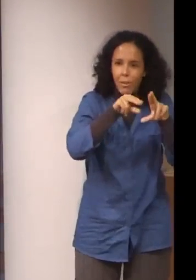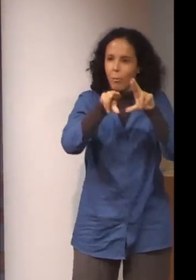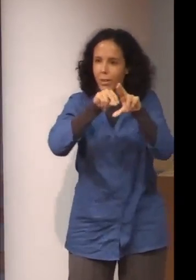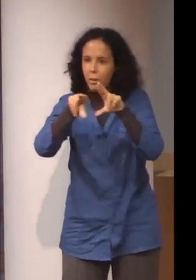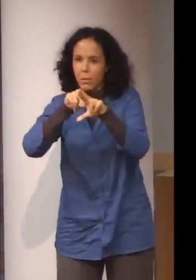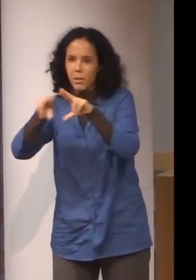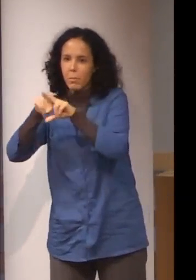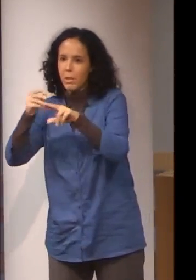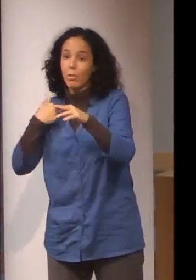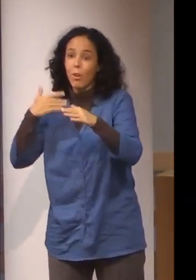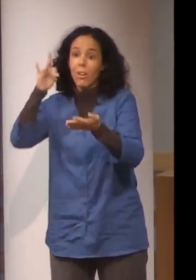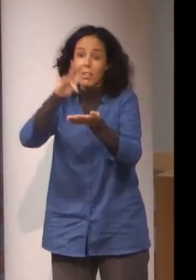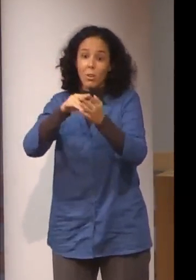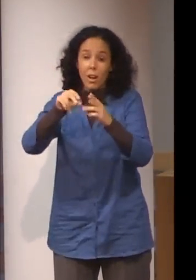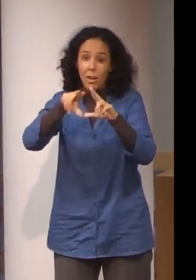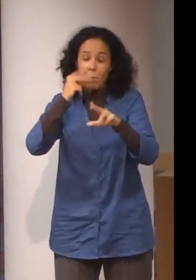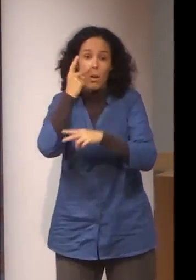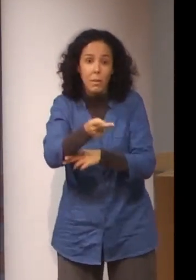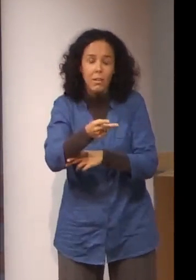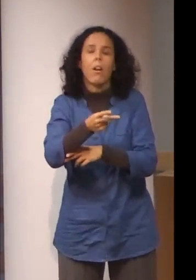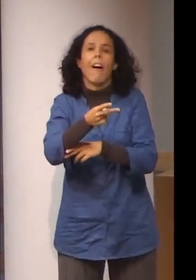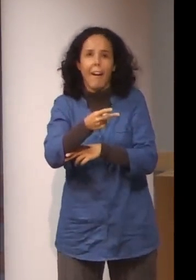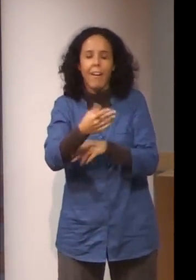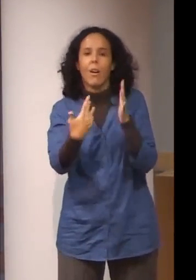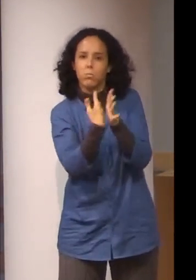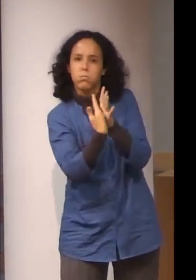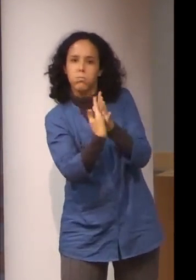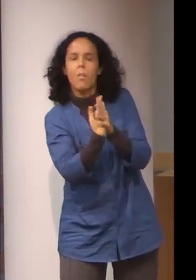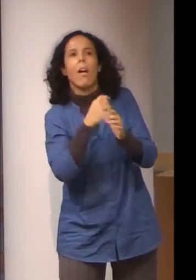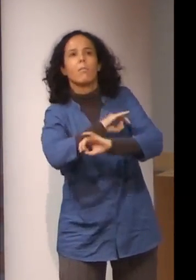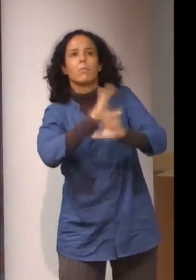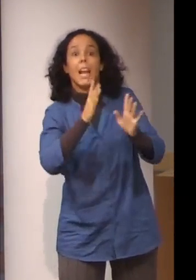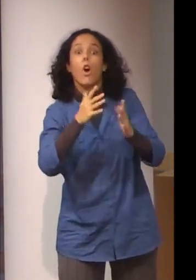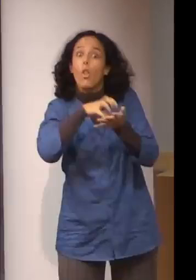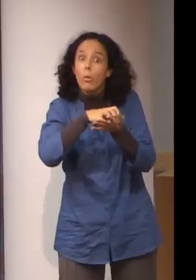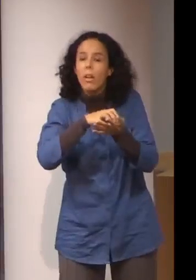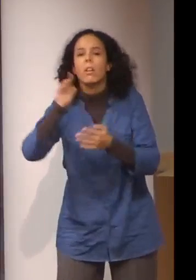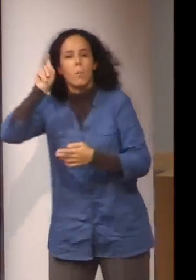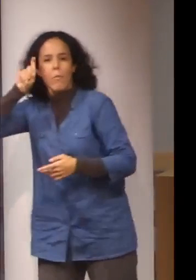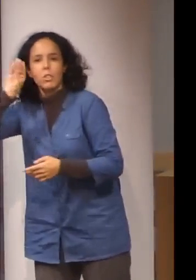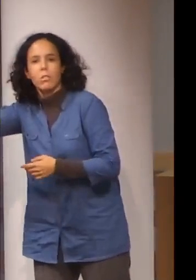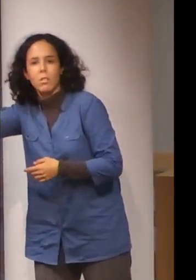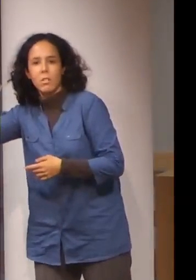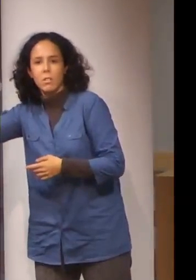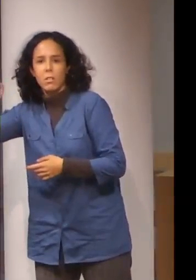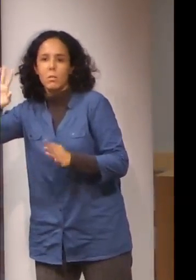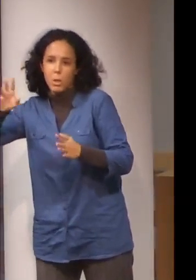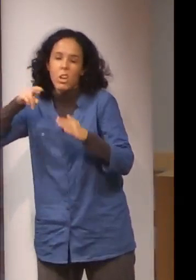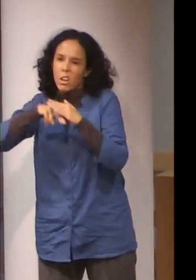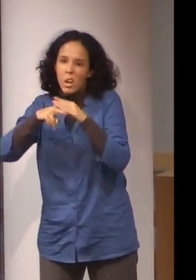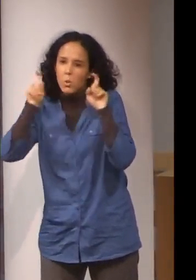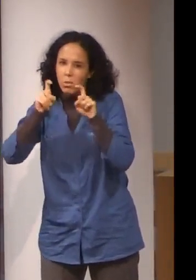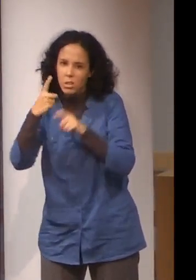lengua, de igual modo que tienen los niños oyentes, es un derecho. El poder contar con material audiovisual para poder adquirir